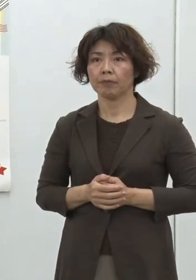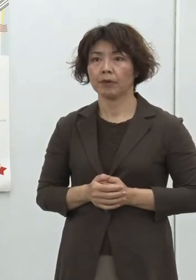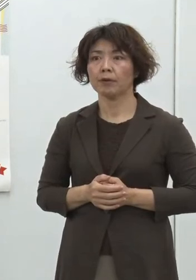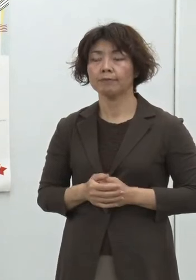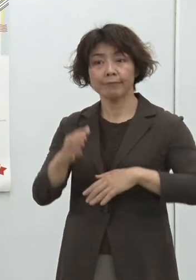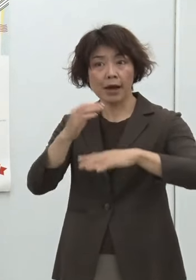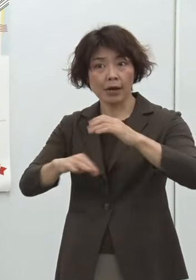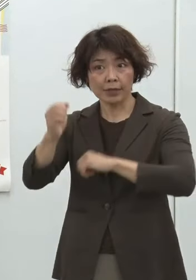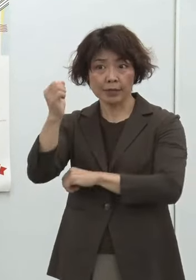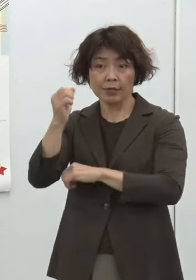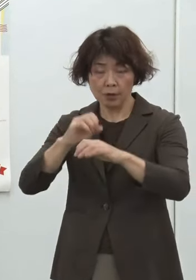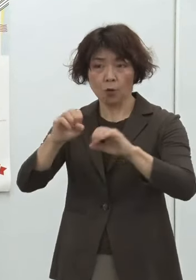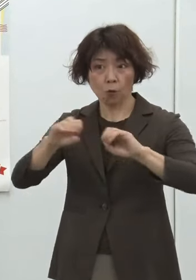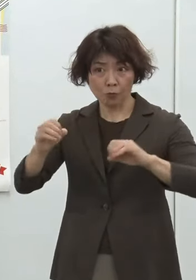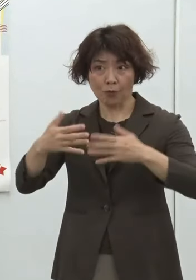朝日放送局さん、